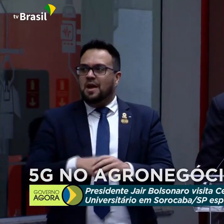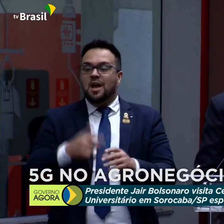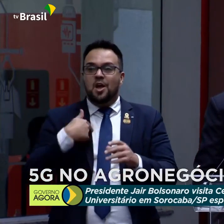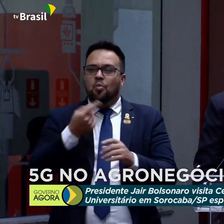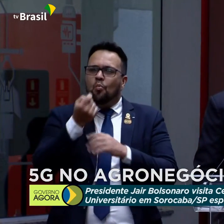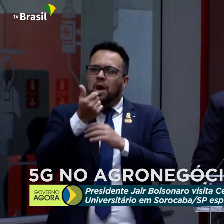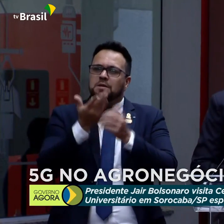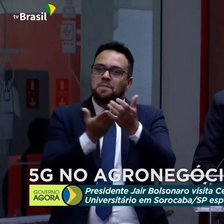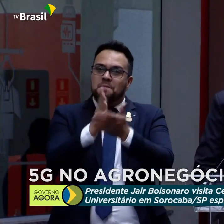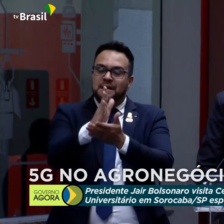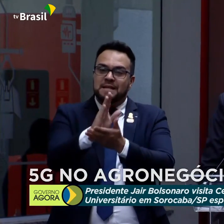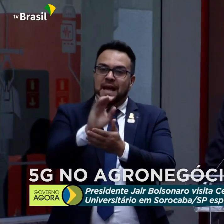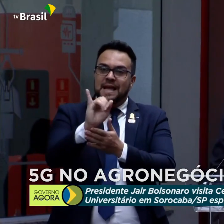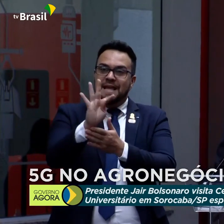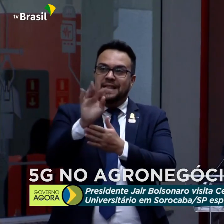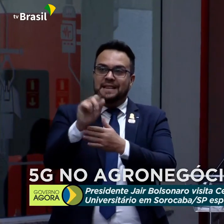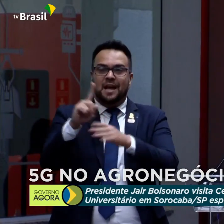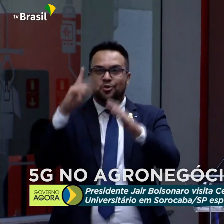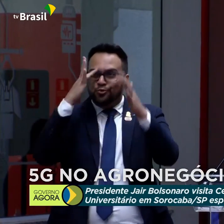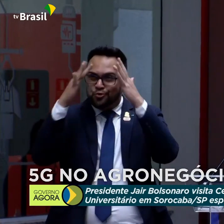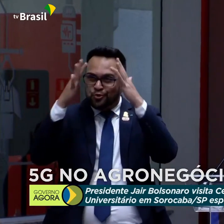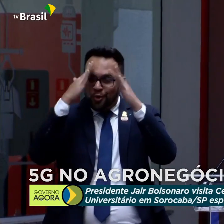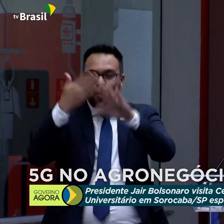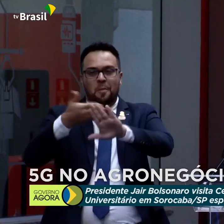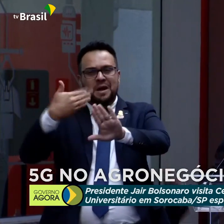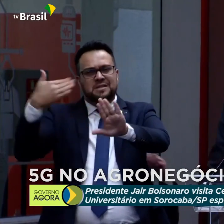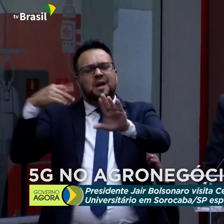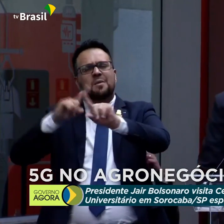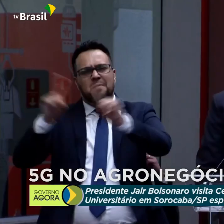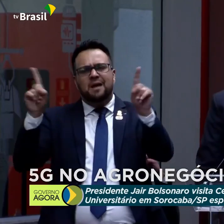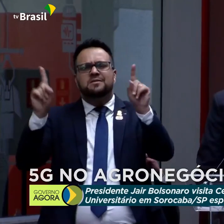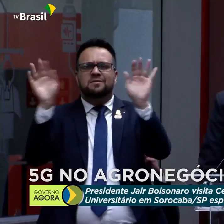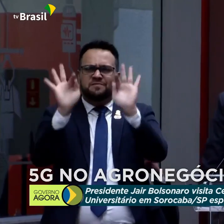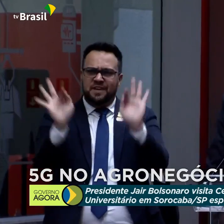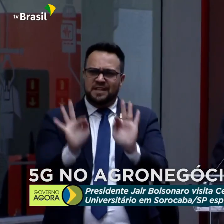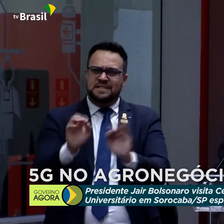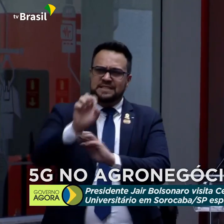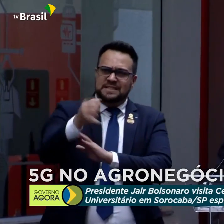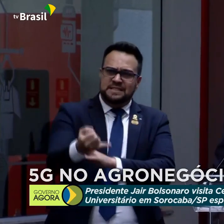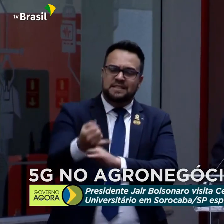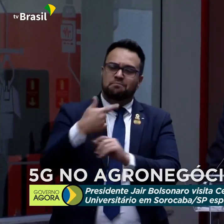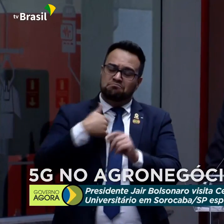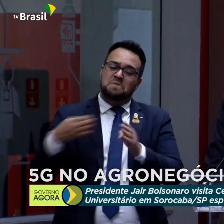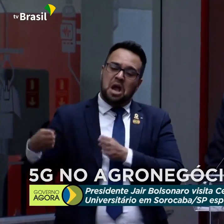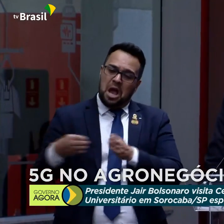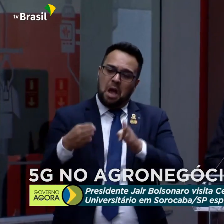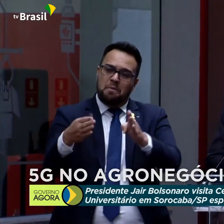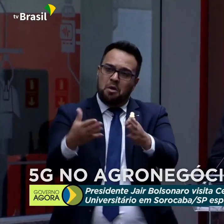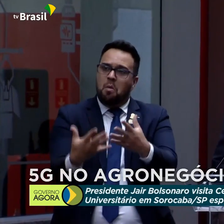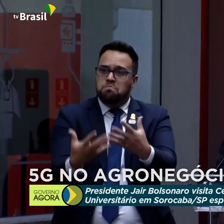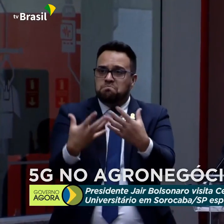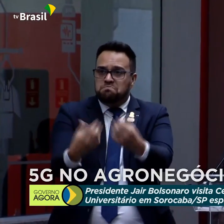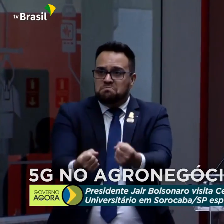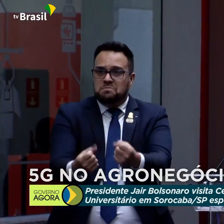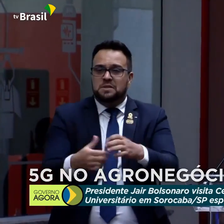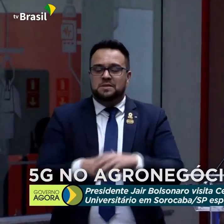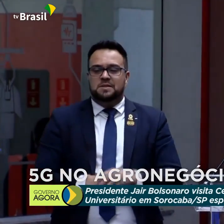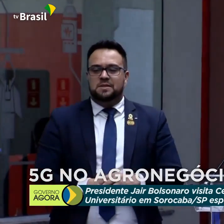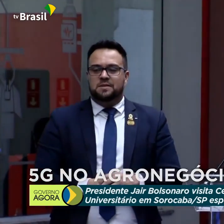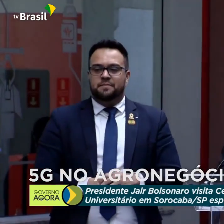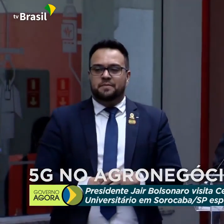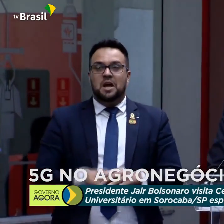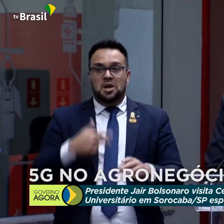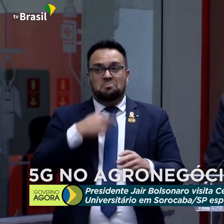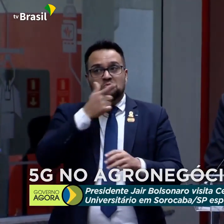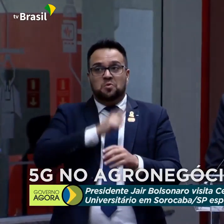ITA, que era o meu grande sonho lá de trás. Mas fui feliz também na carreira que abracei. Afinal de contas, chegamos a